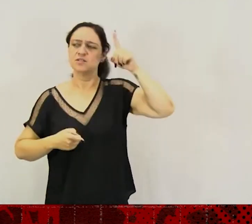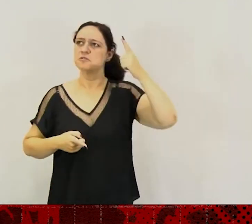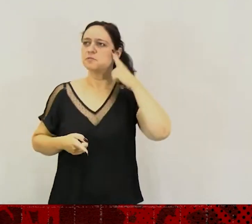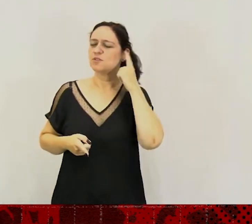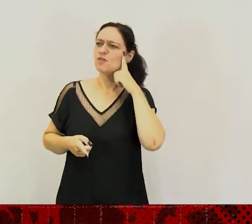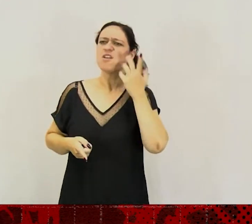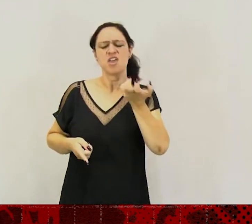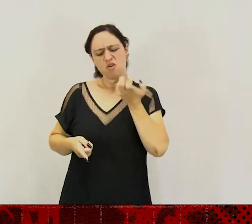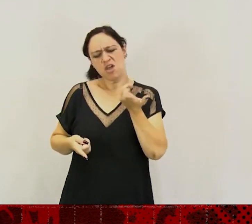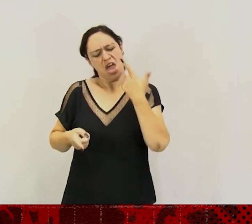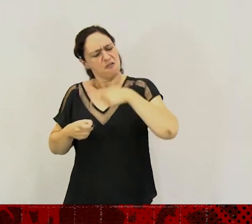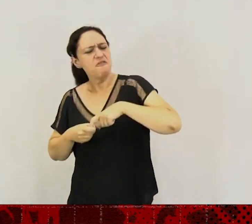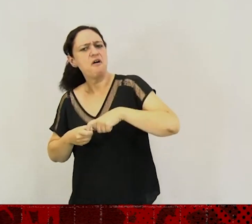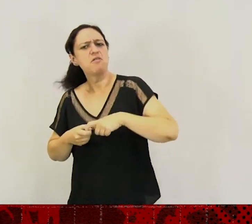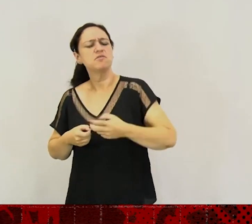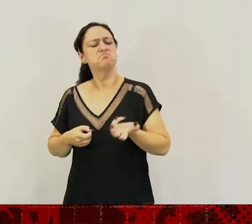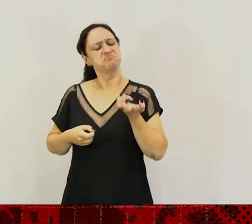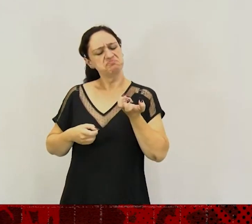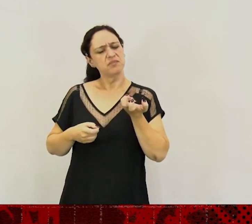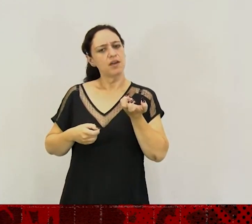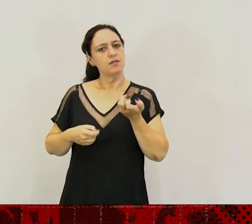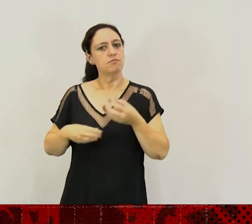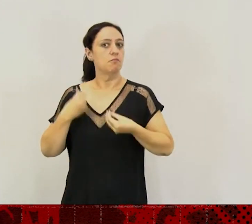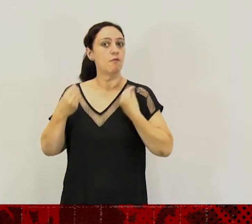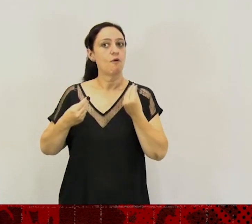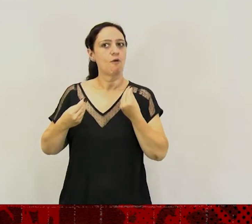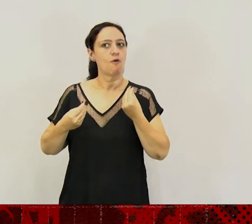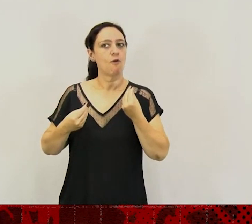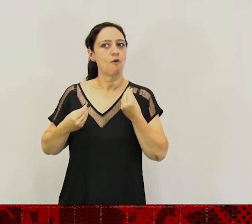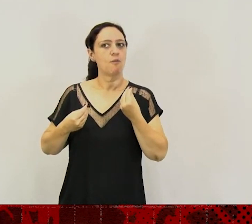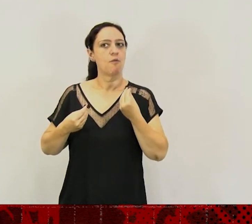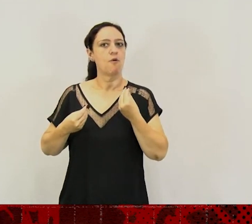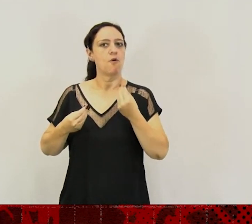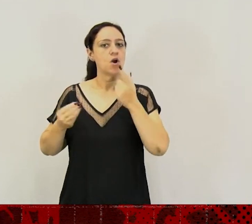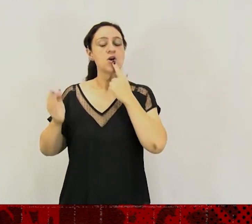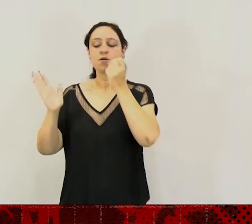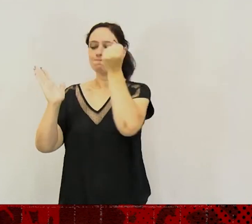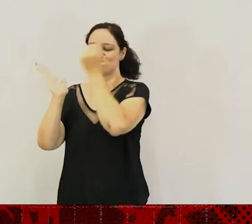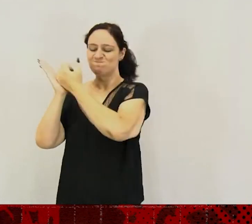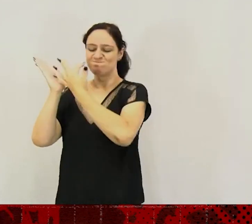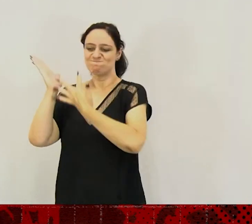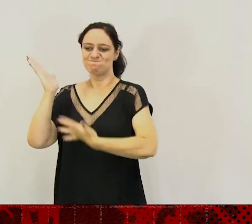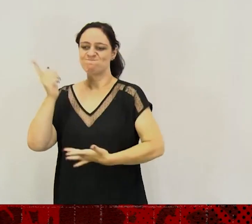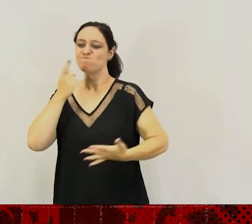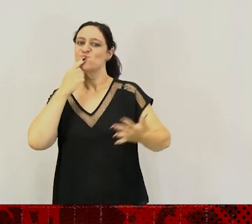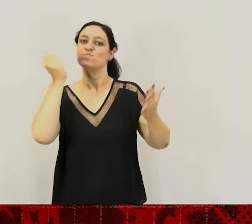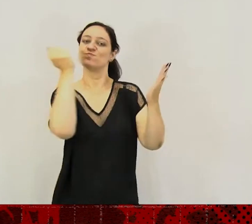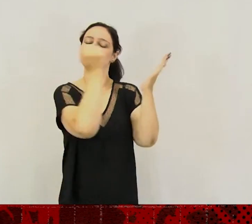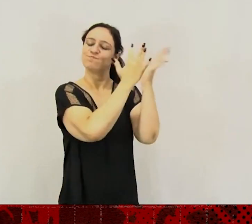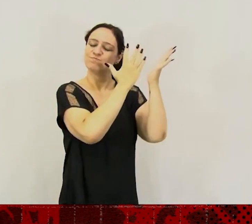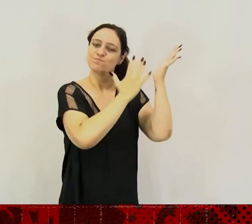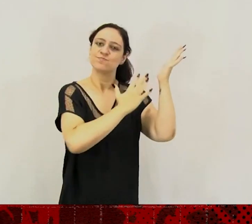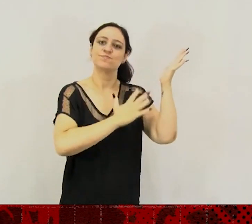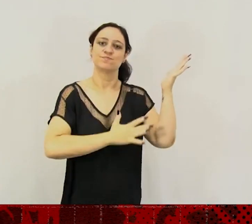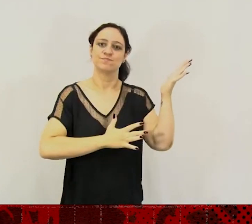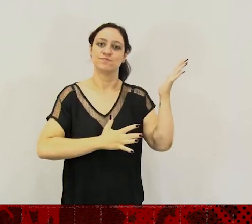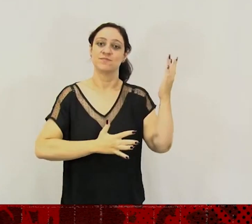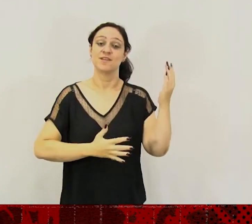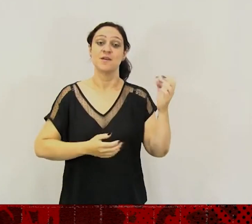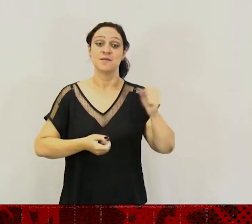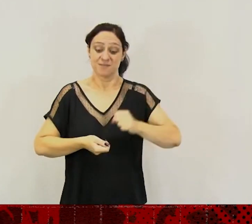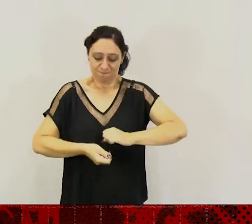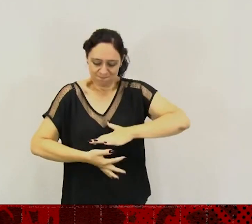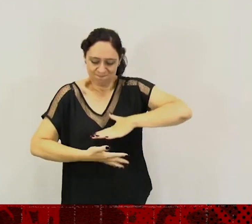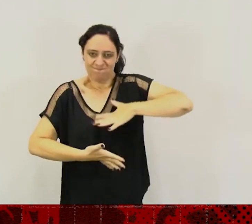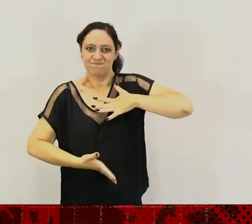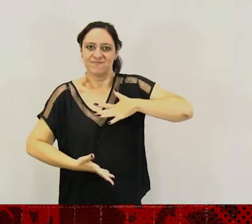volta, para nos encher e para ser a nossa fonte de alegria e de gozo, que